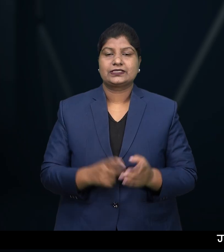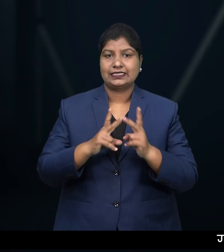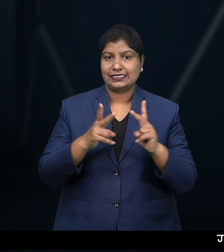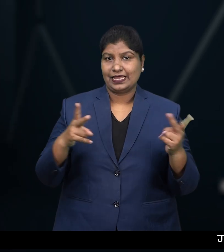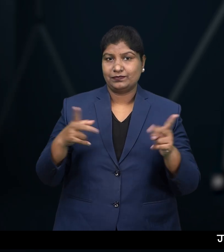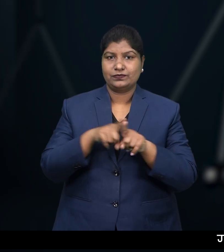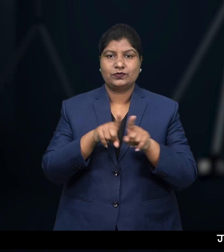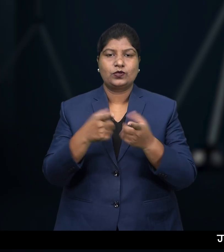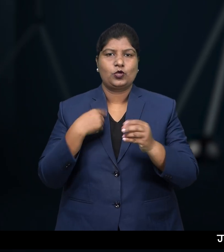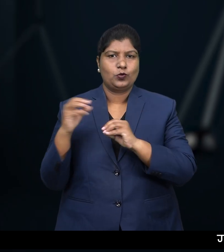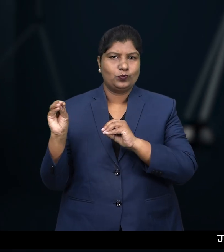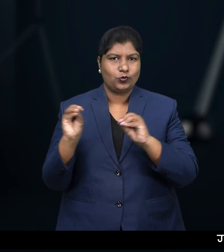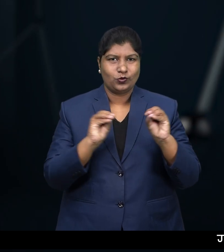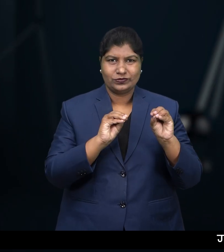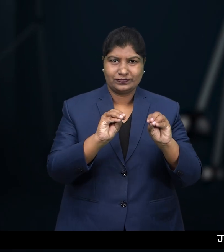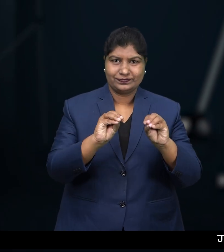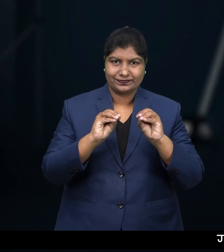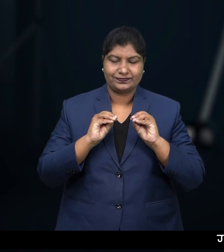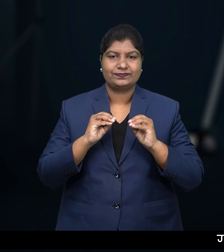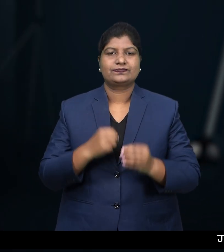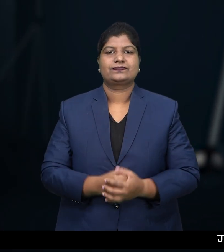गतीचे प्रकार,